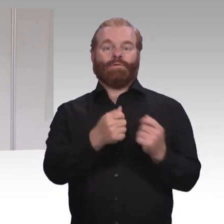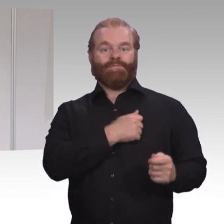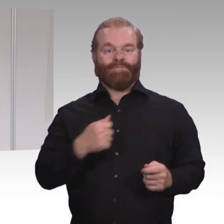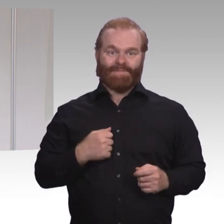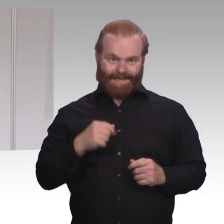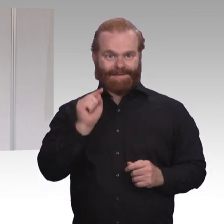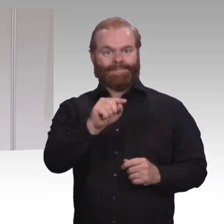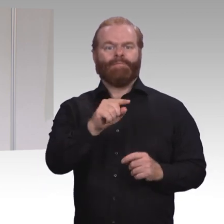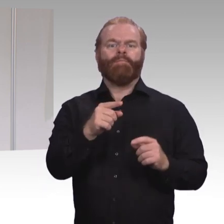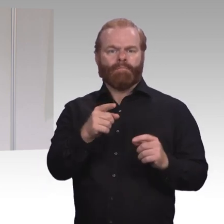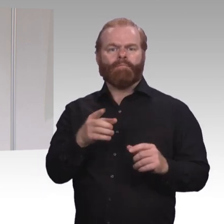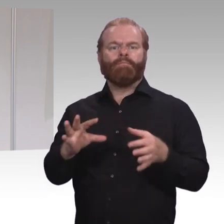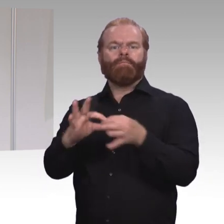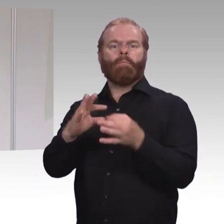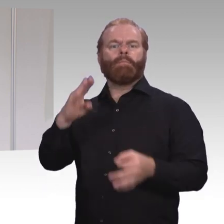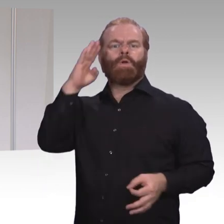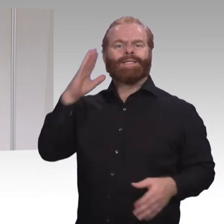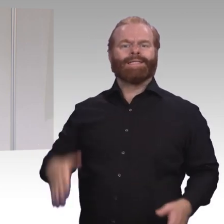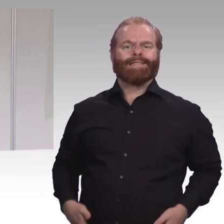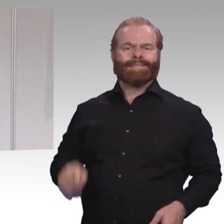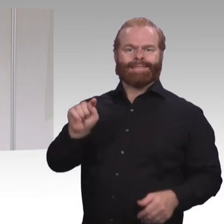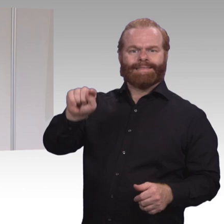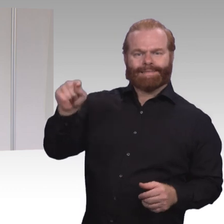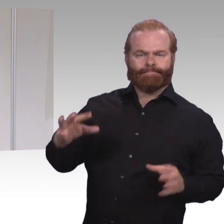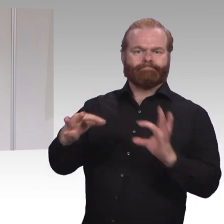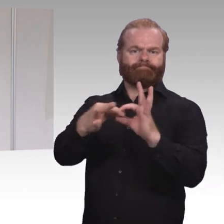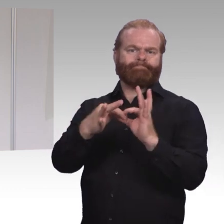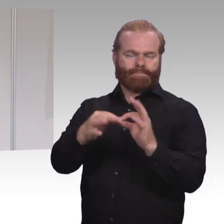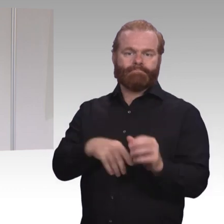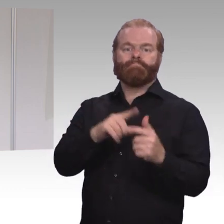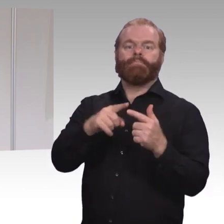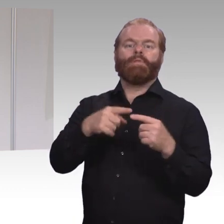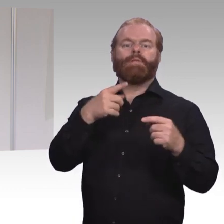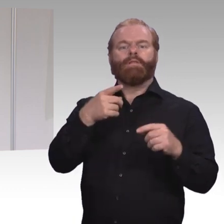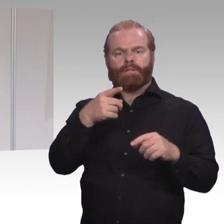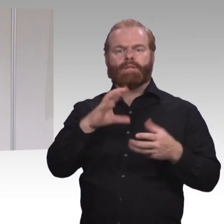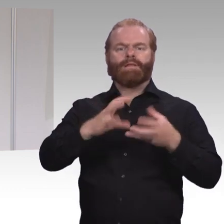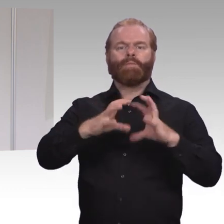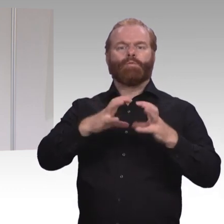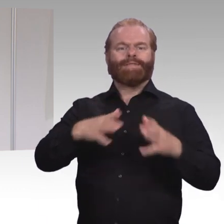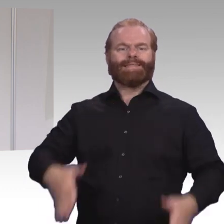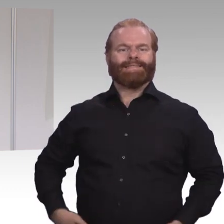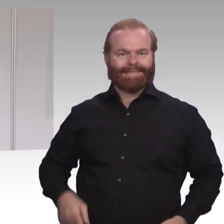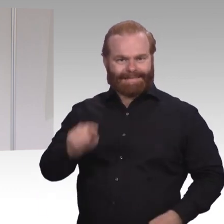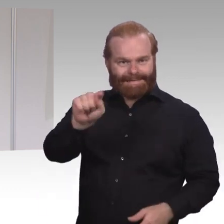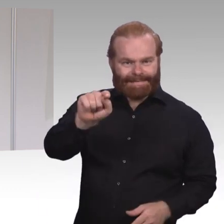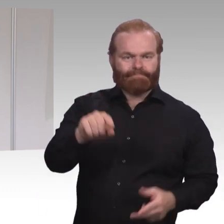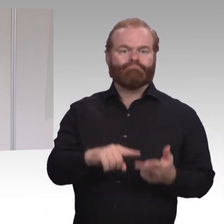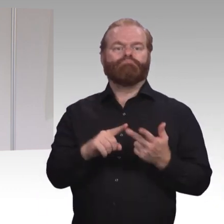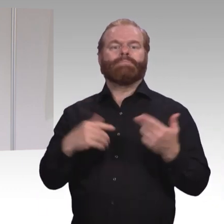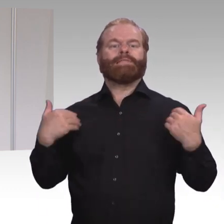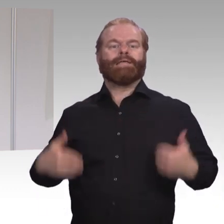Minute, an vielen Orten dieser Welt für Frieden und Freiheit ein und das teilweise unter